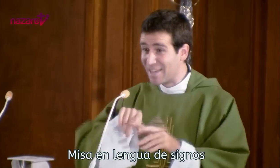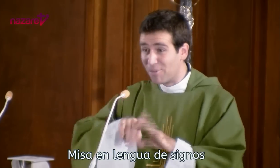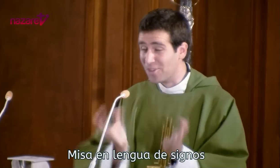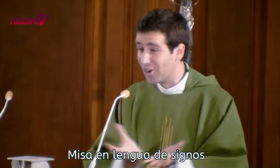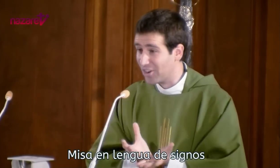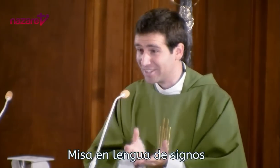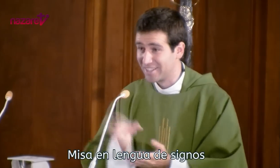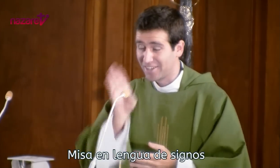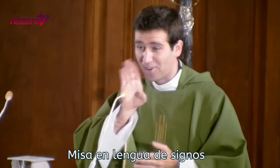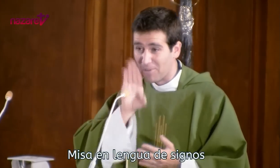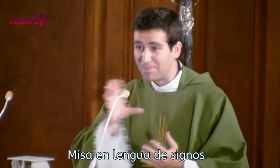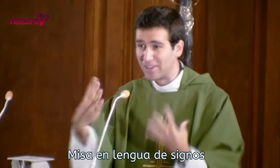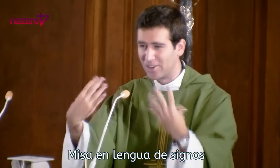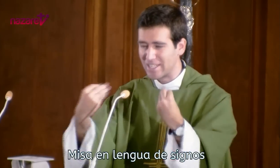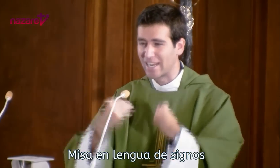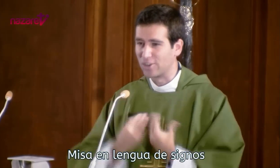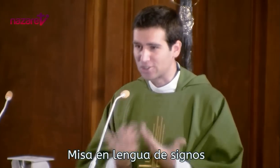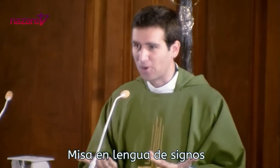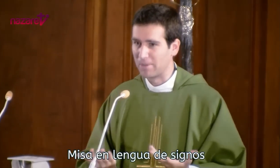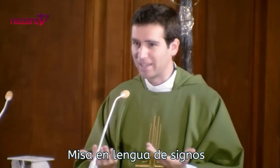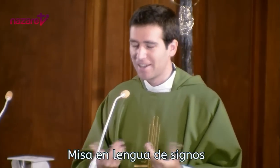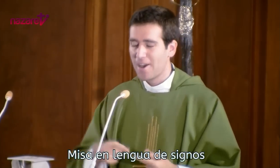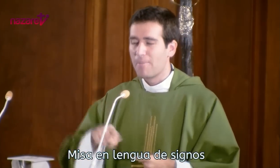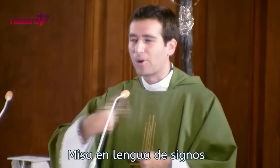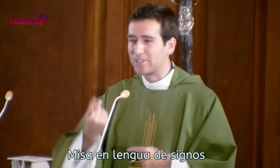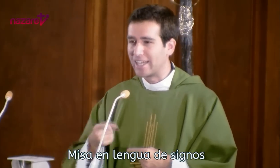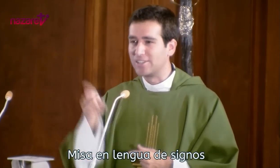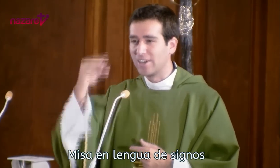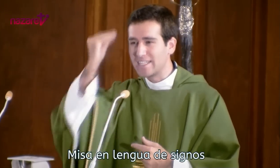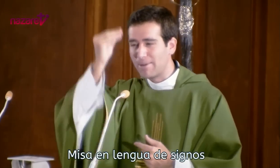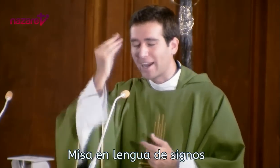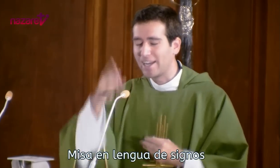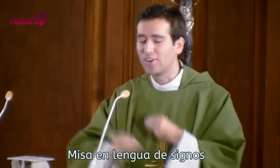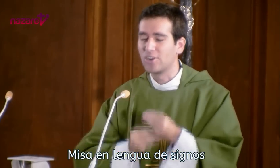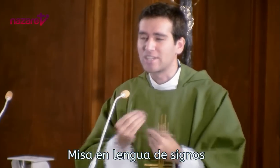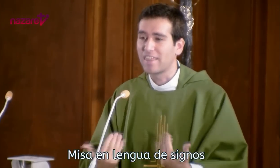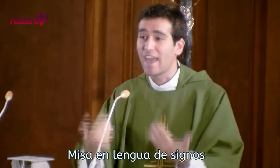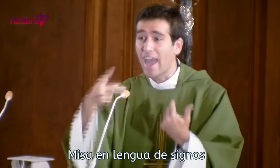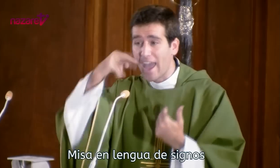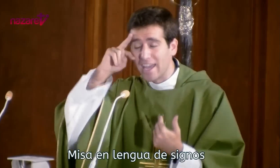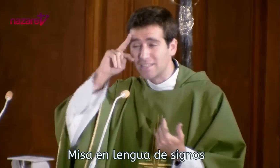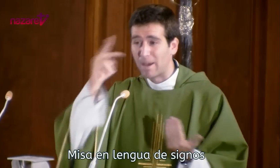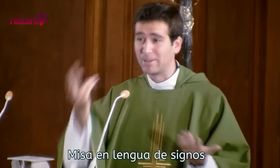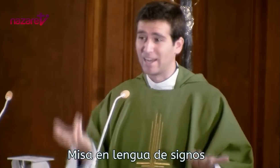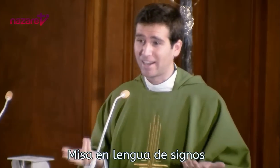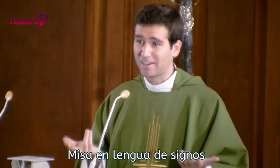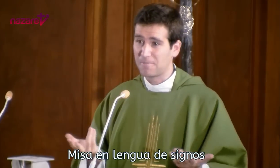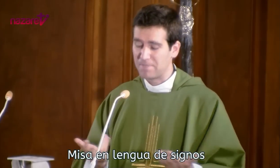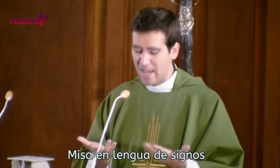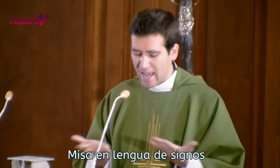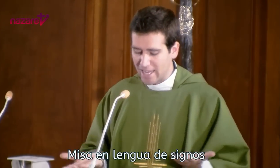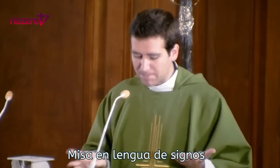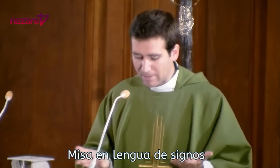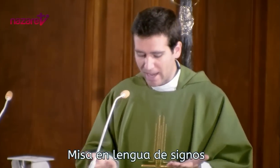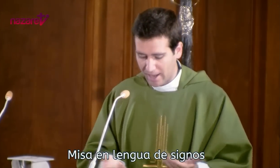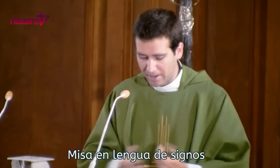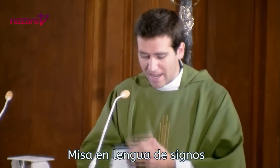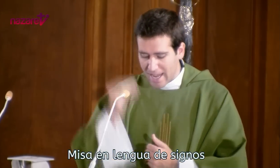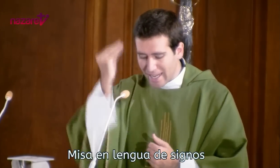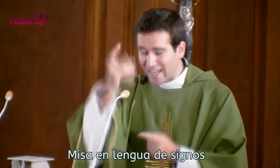mundo corrompido se nos come. Por lo tanto, este evangelio nos hace espabilar. Espabilar. y